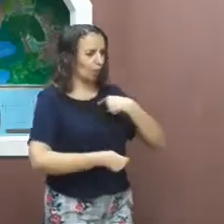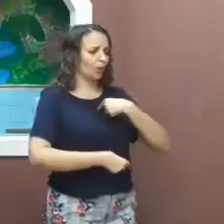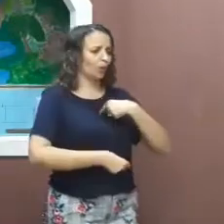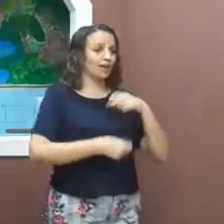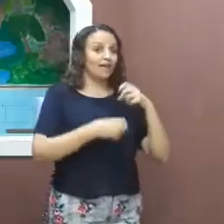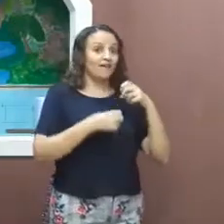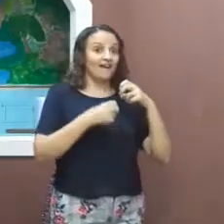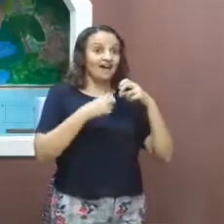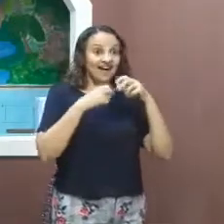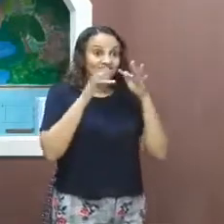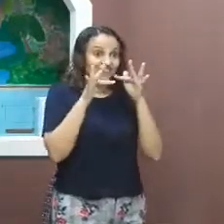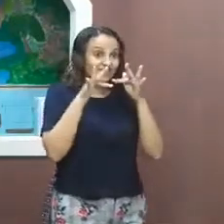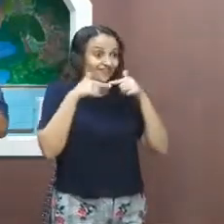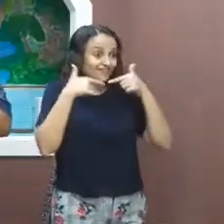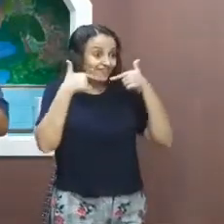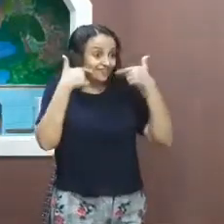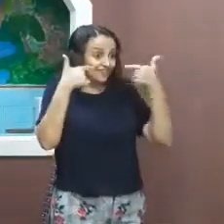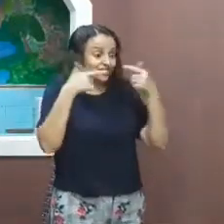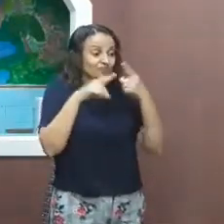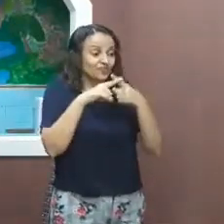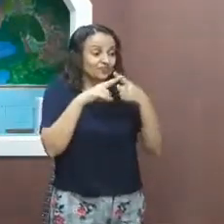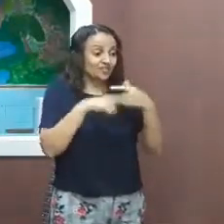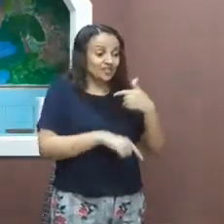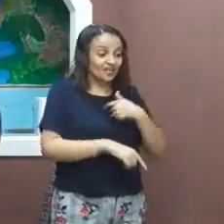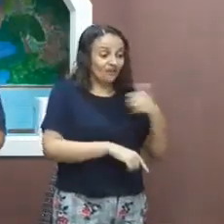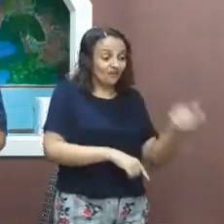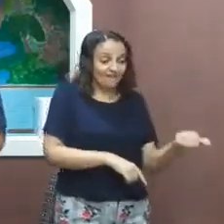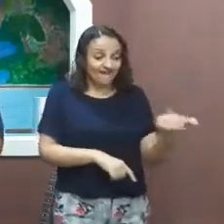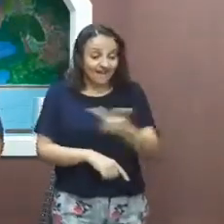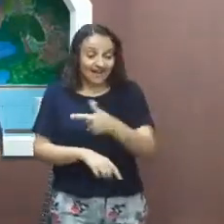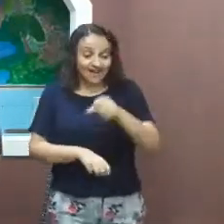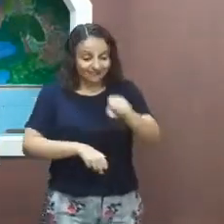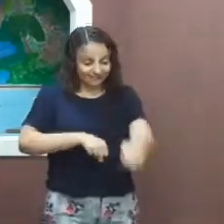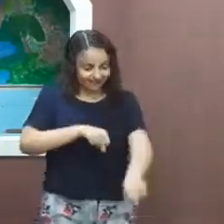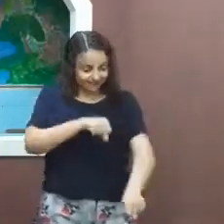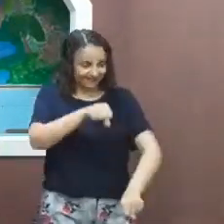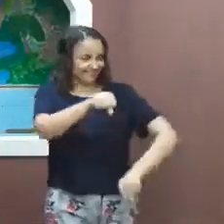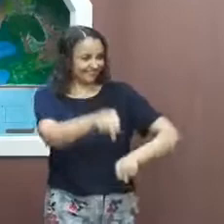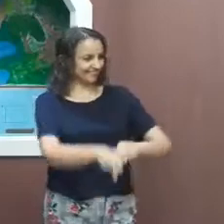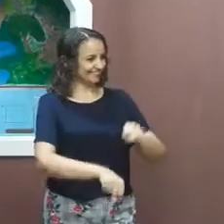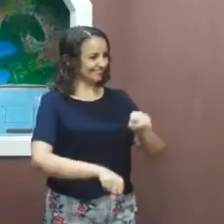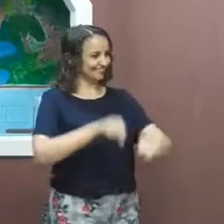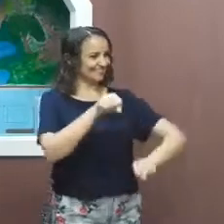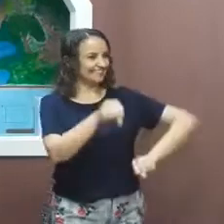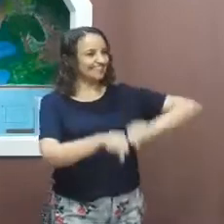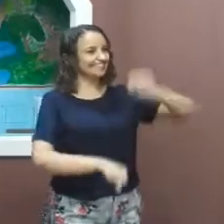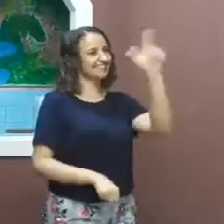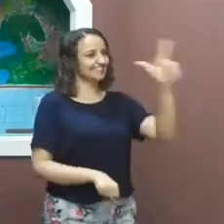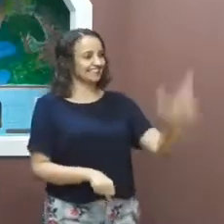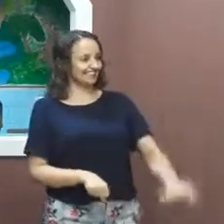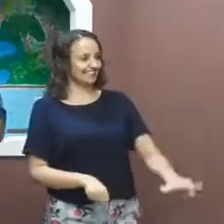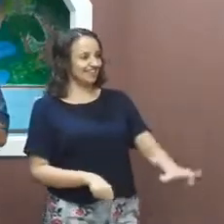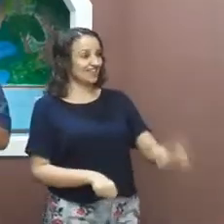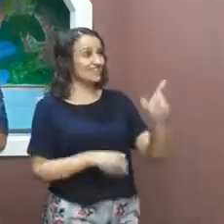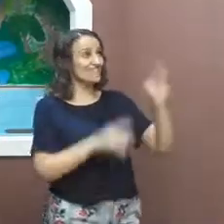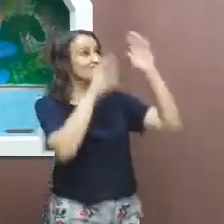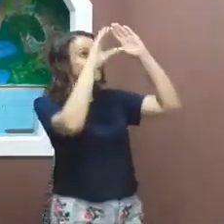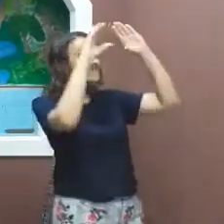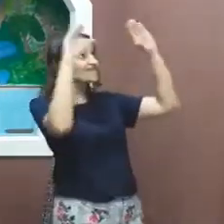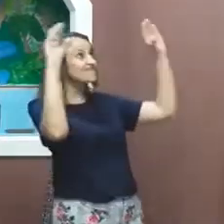de alegria, porque eu ganhei uma bicicleta azulzinha, azul celeste,